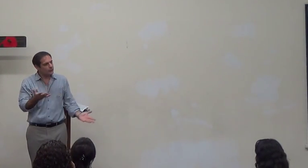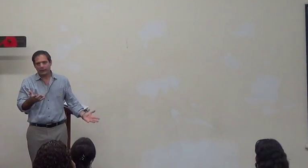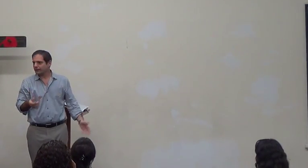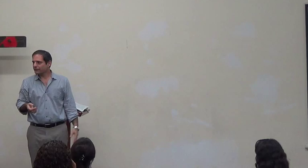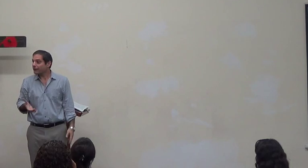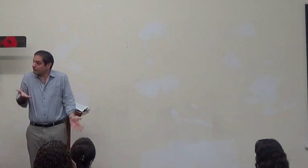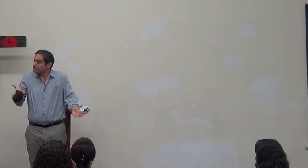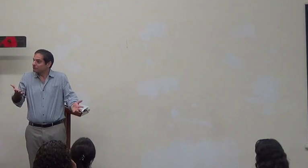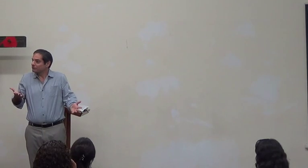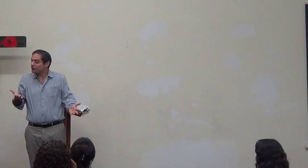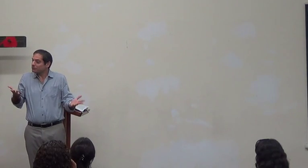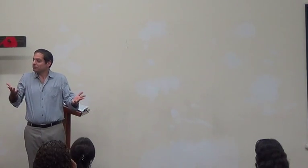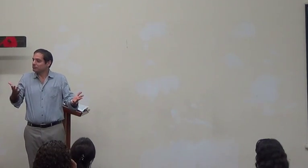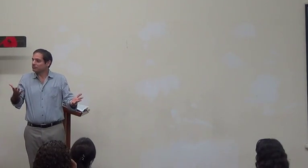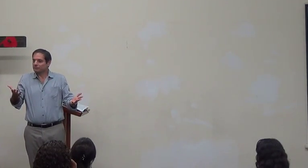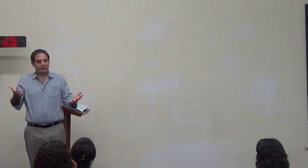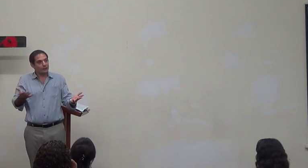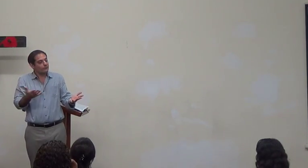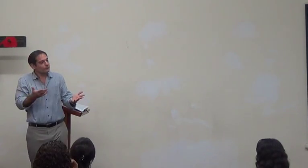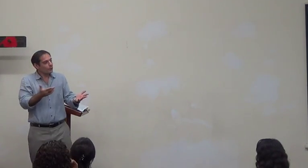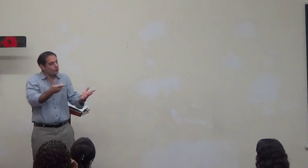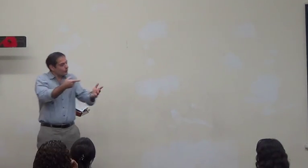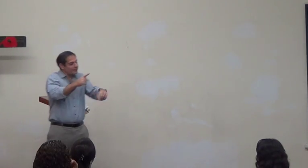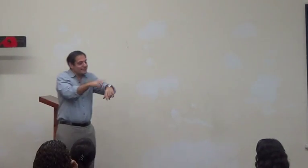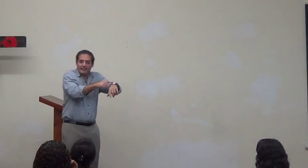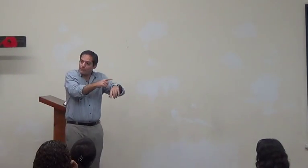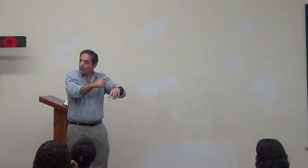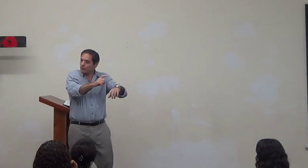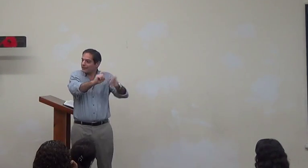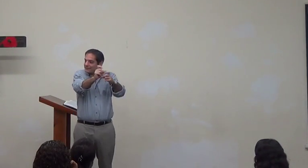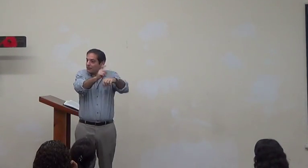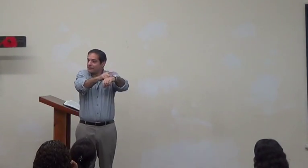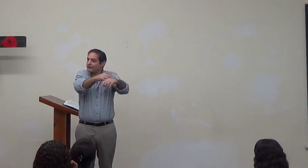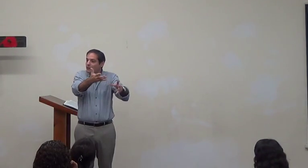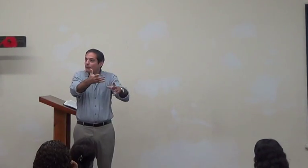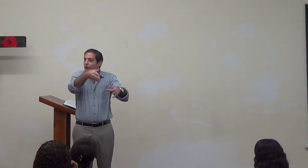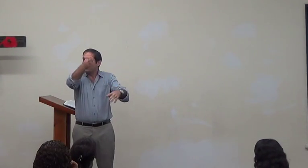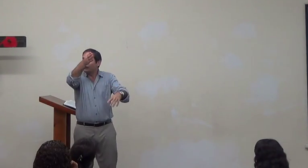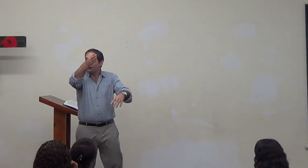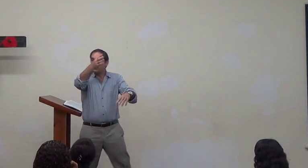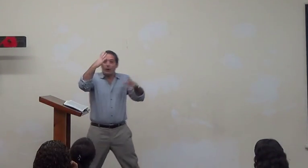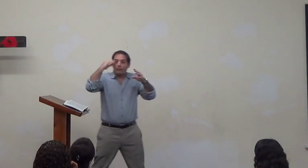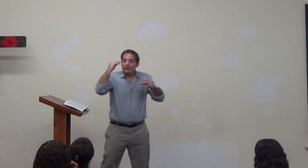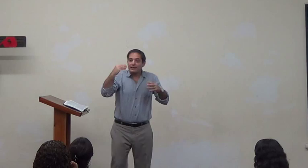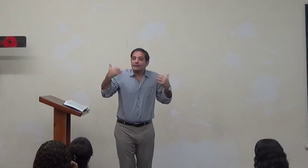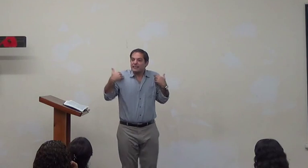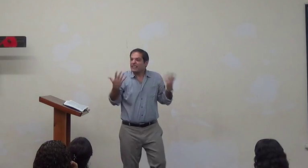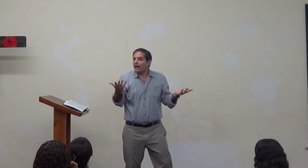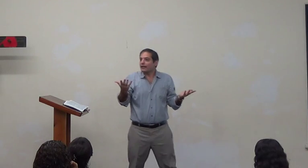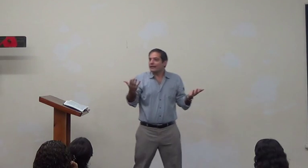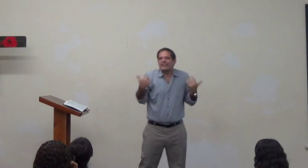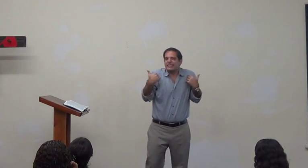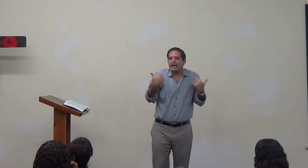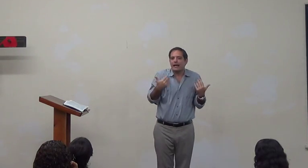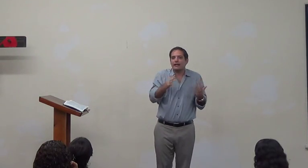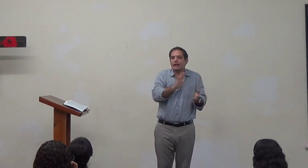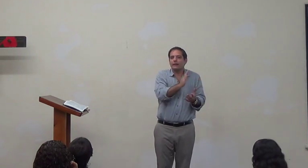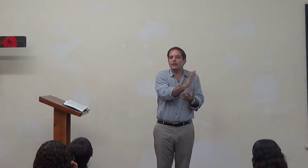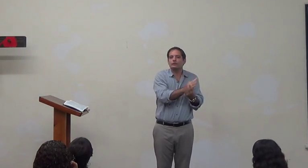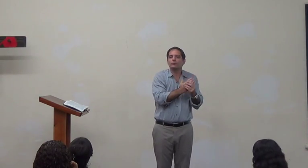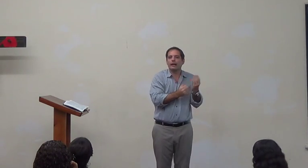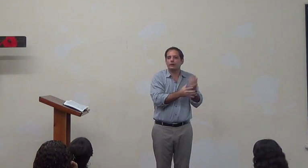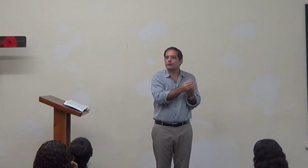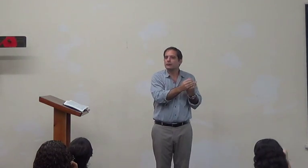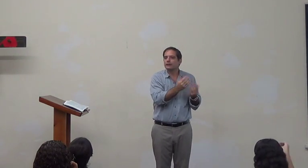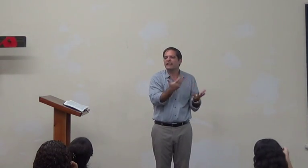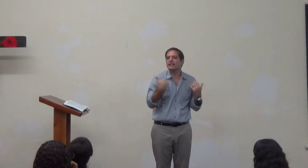¿Qué tú tienes? ¿Qué? ¿No? Pero justo en ese tiempo, exacto en ese tiempo, Moisés tenía, ¿qué tenía